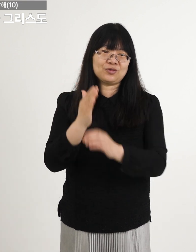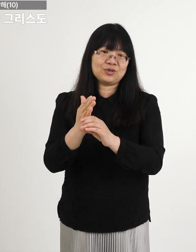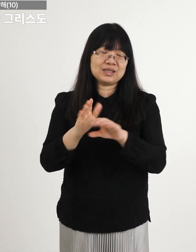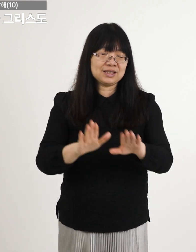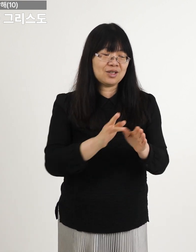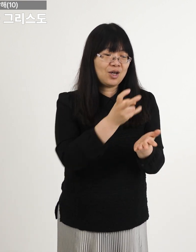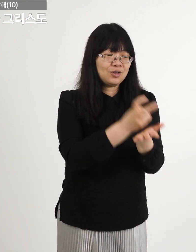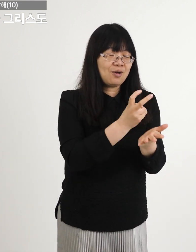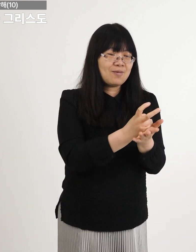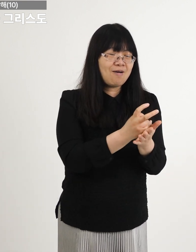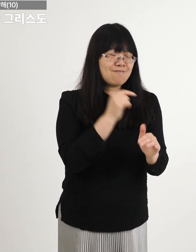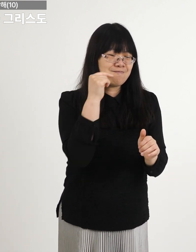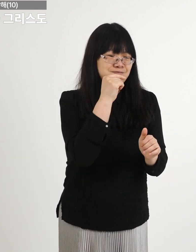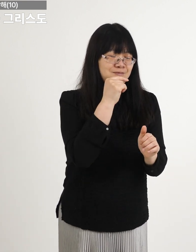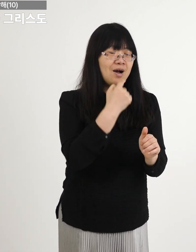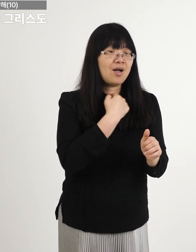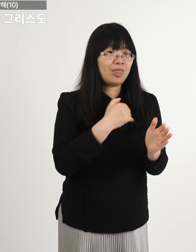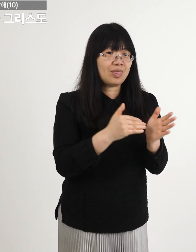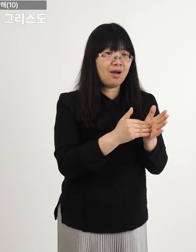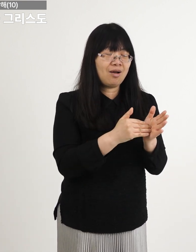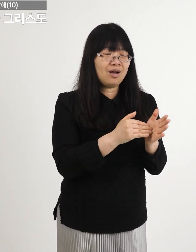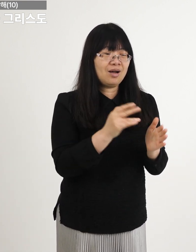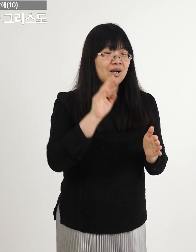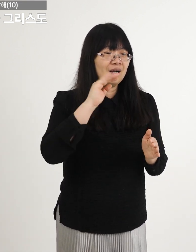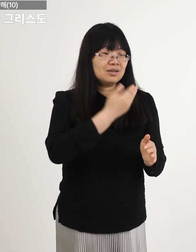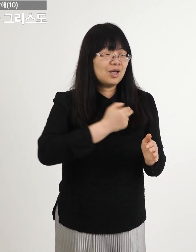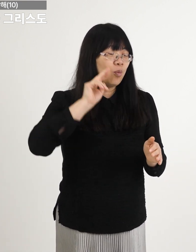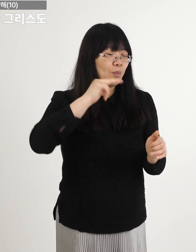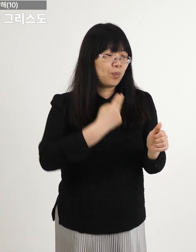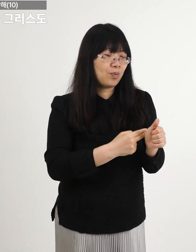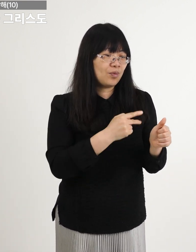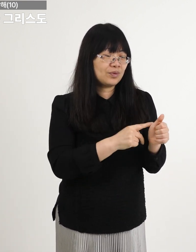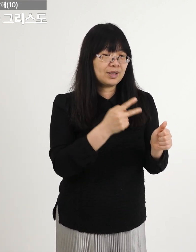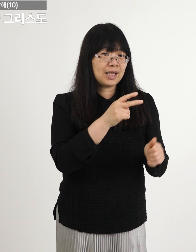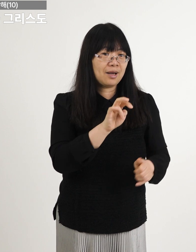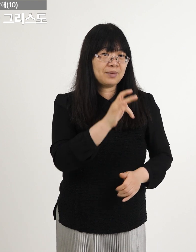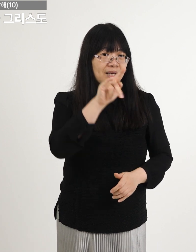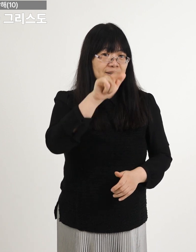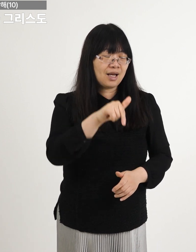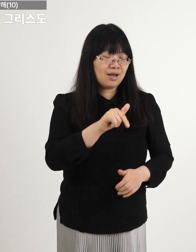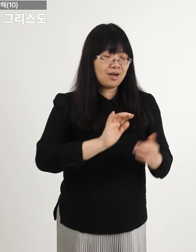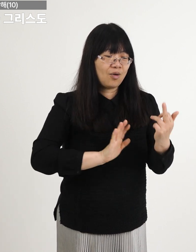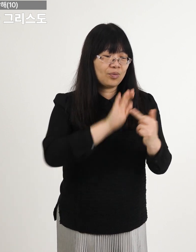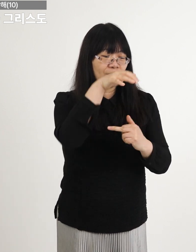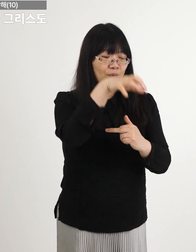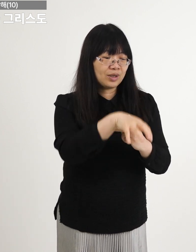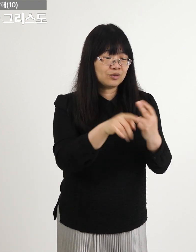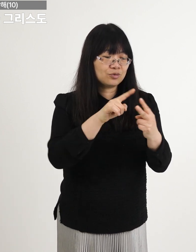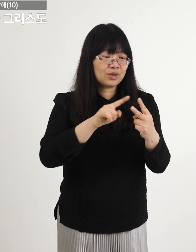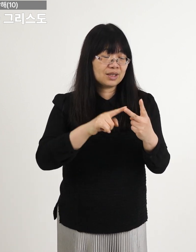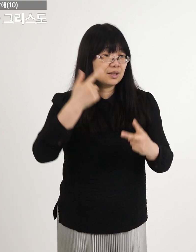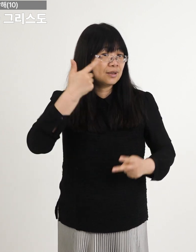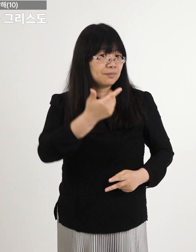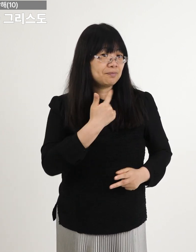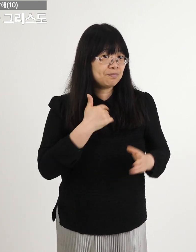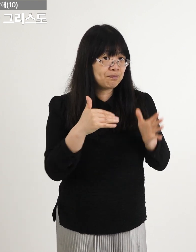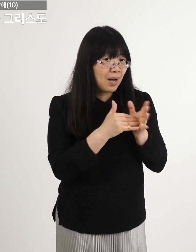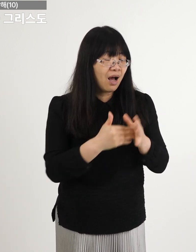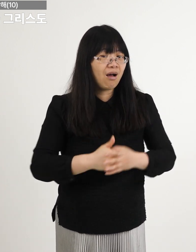붙들려 있던 사도 바울도 다메섹 언덕에서 뭐라 그랬어요? 두 가지 질문을 했죠.